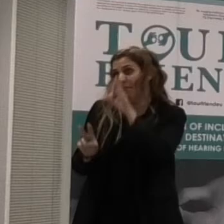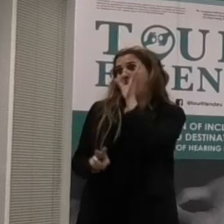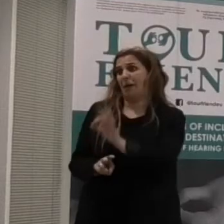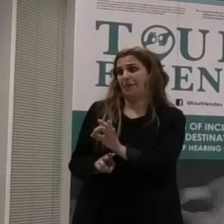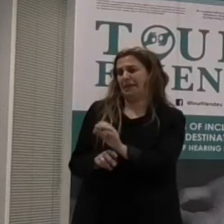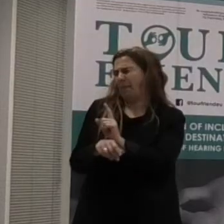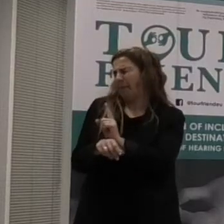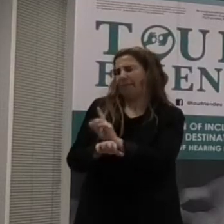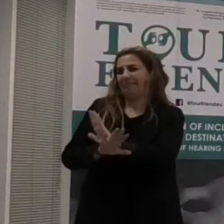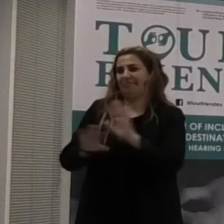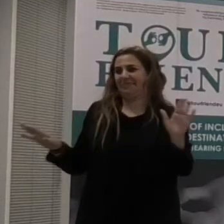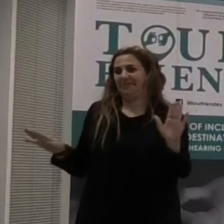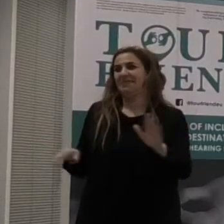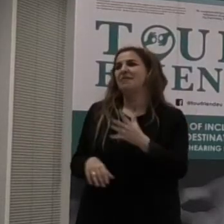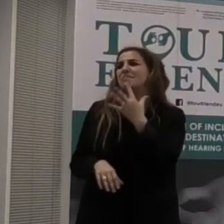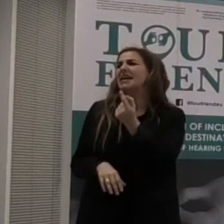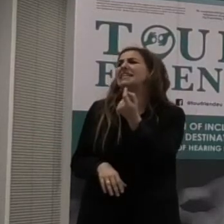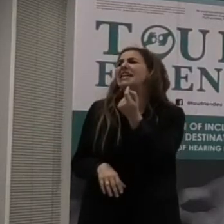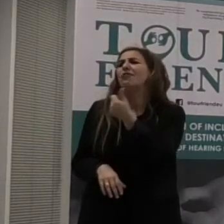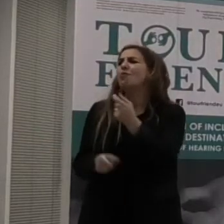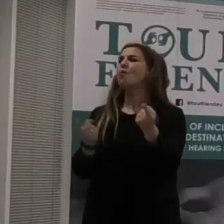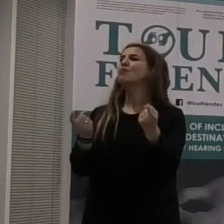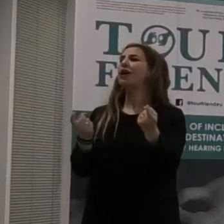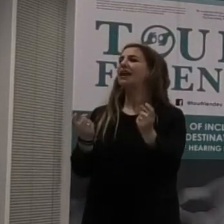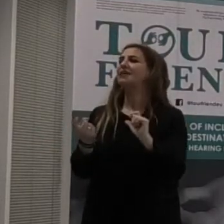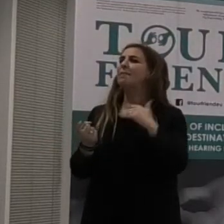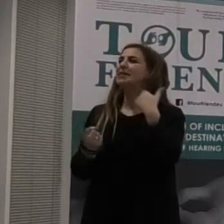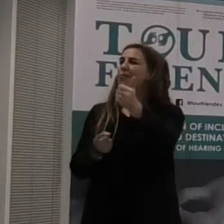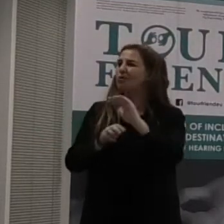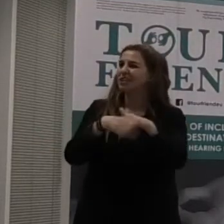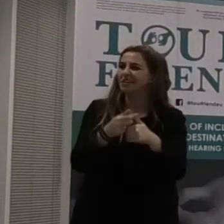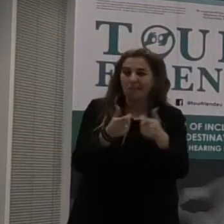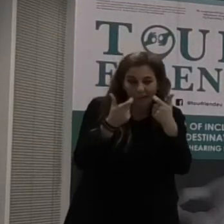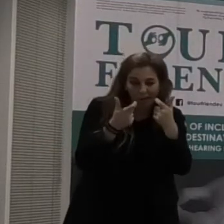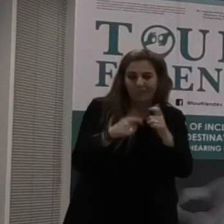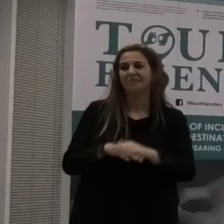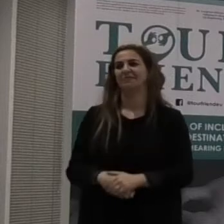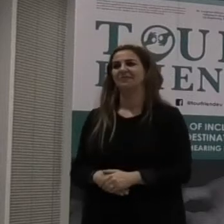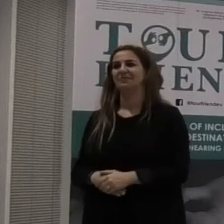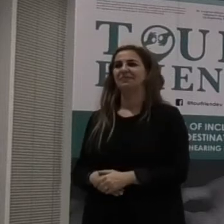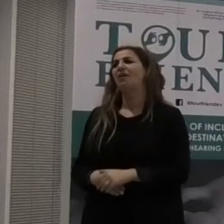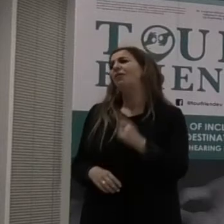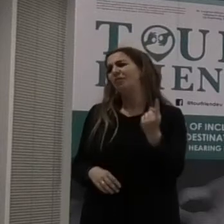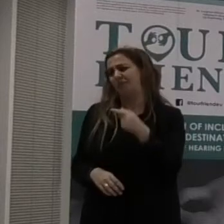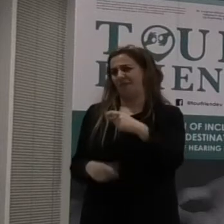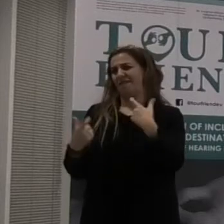Ήταν ένα teaser, θα λέγαμε, οπότε είναι έτσι όλο πιο σύντομα.